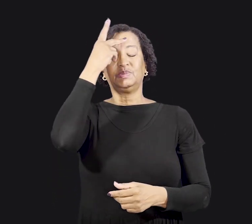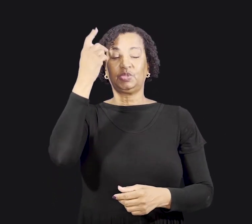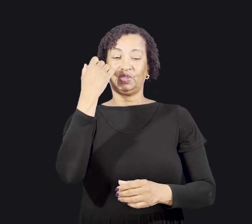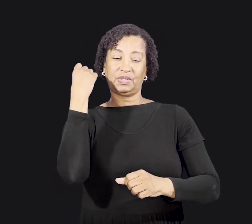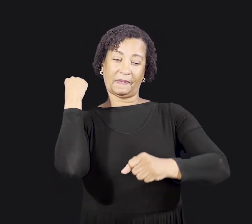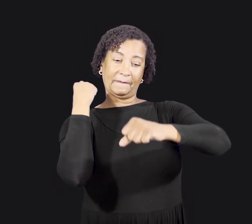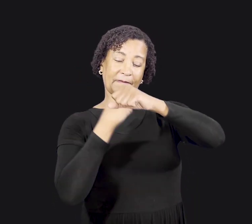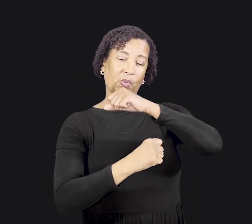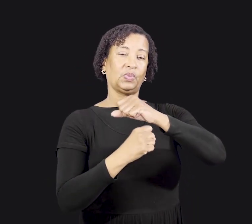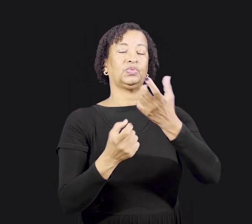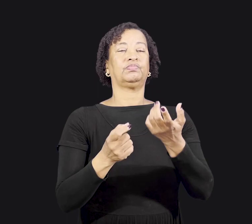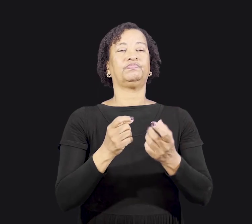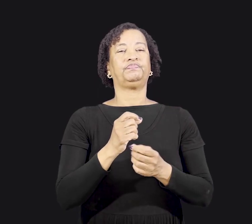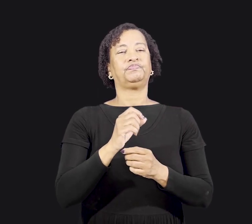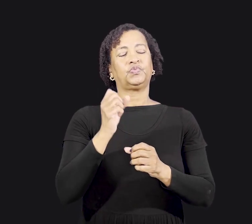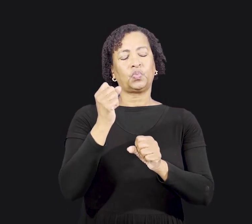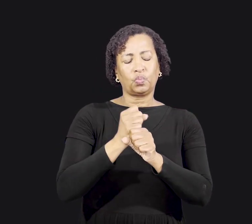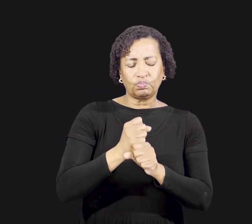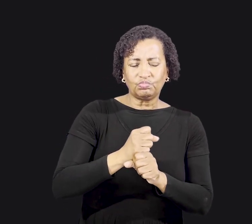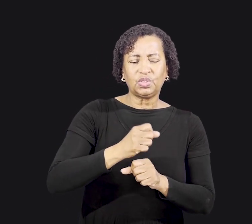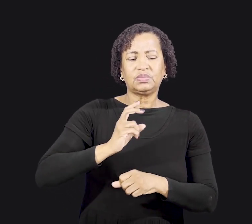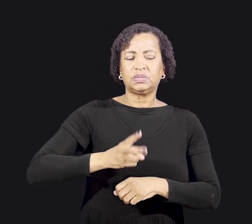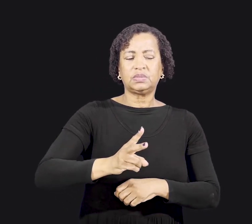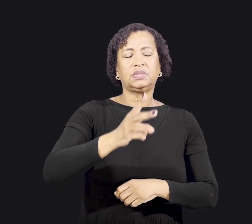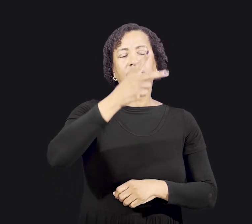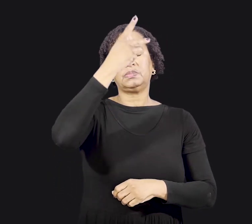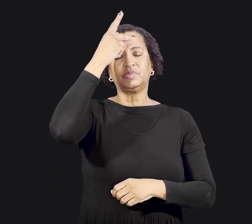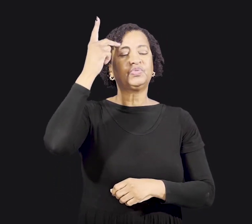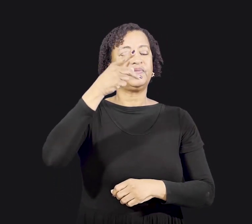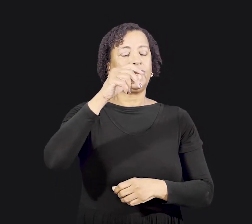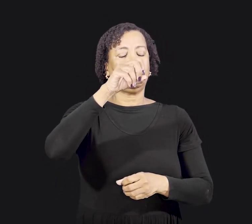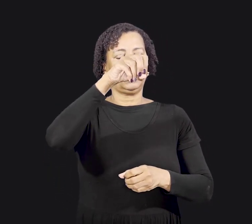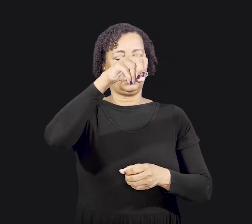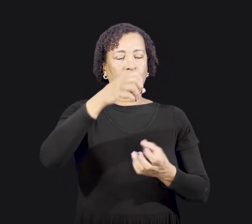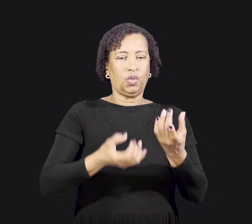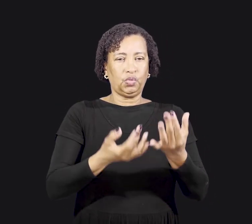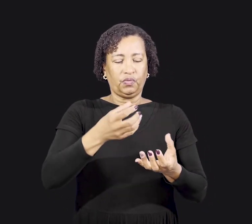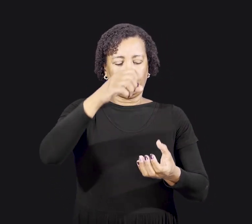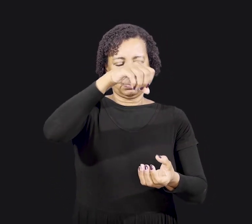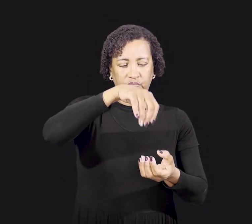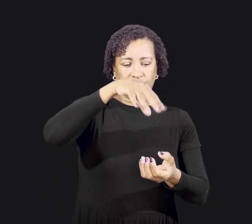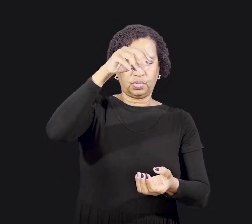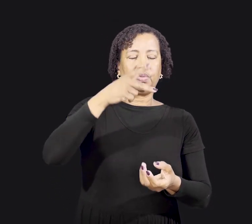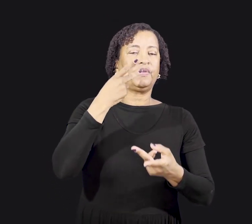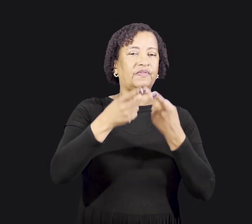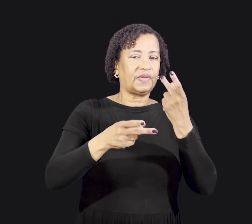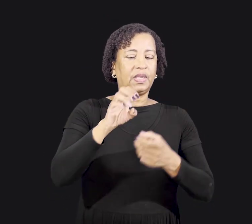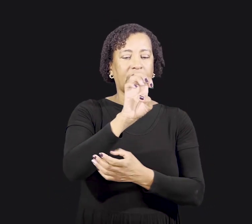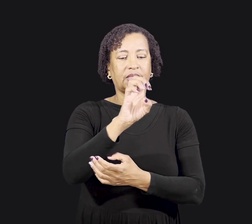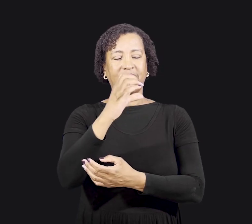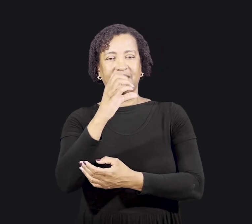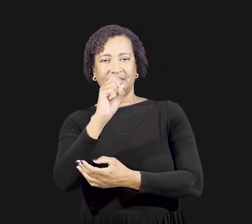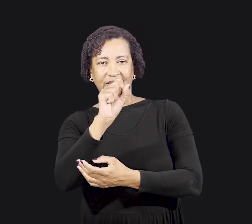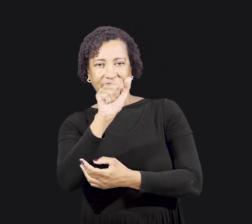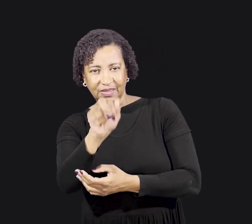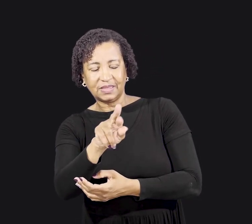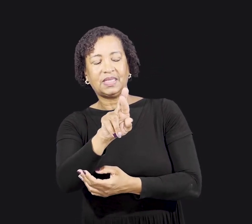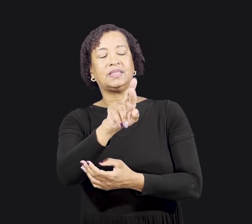um pouco de incenso num fogo e dizer, César é o Senhor. Você entende por que Jesus ensinou que queria total lealdade a ele através